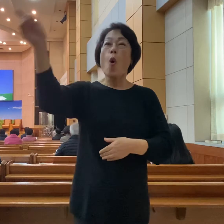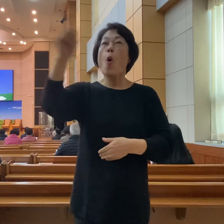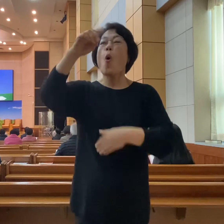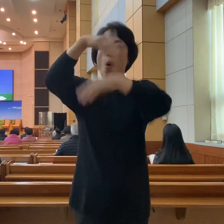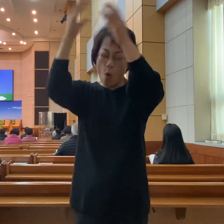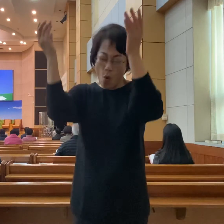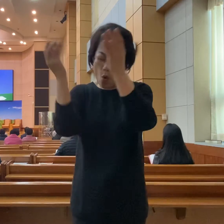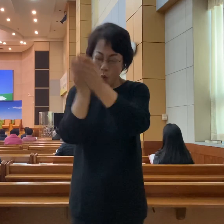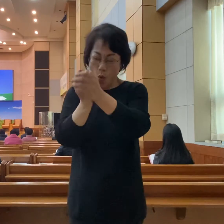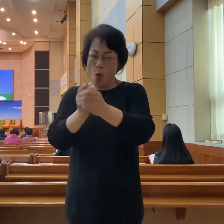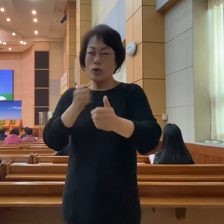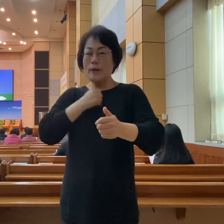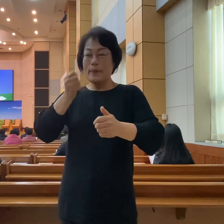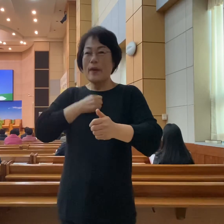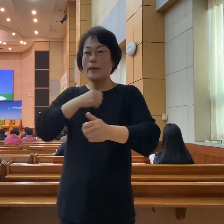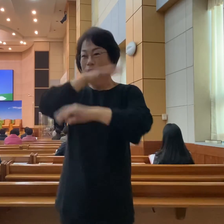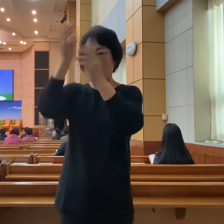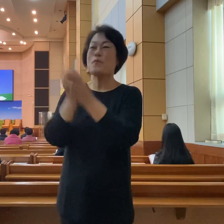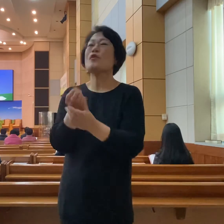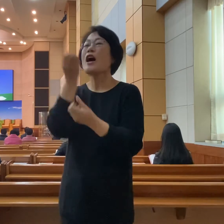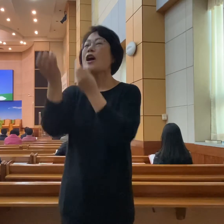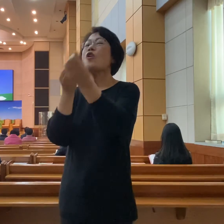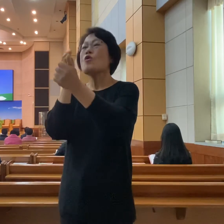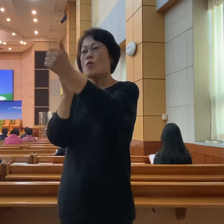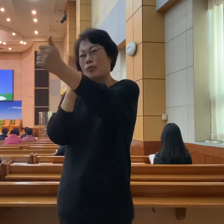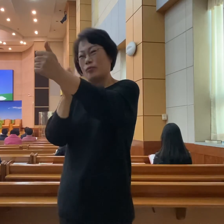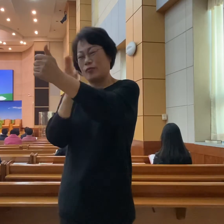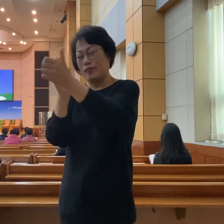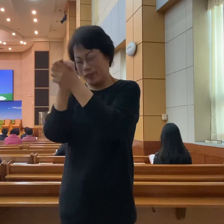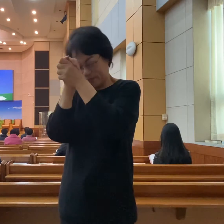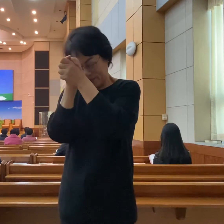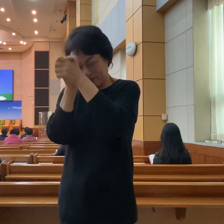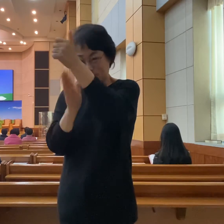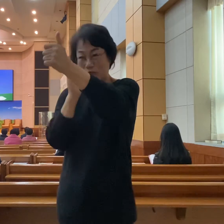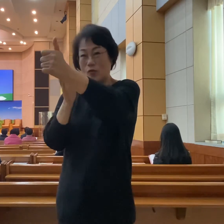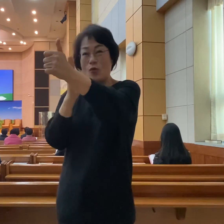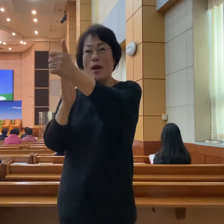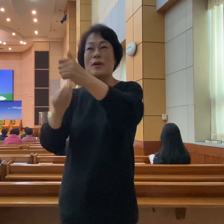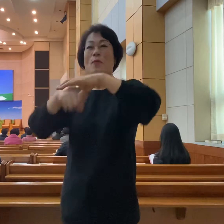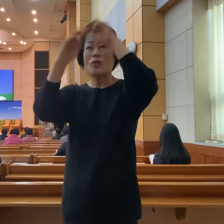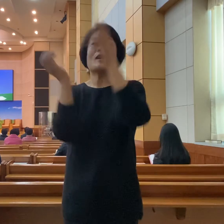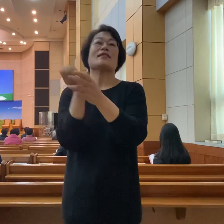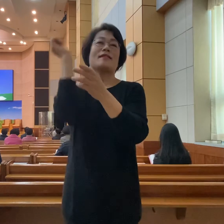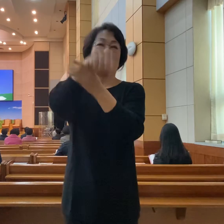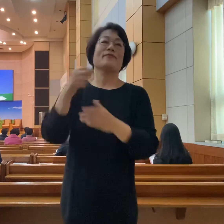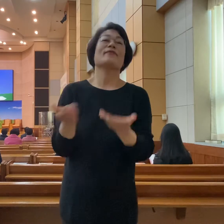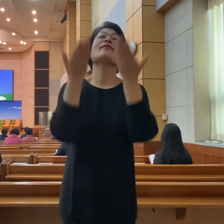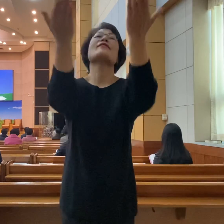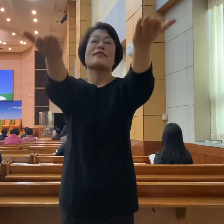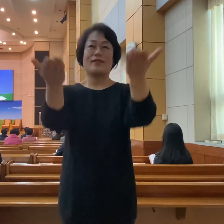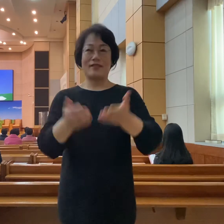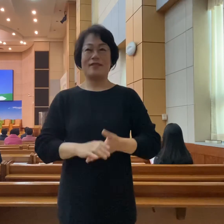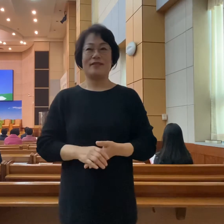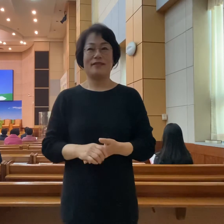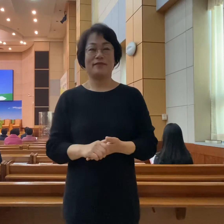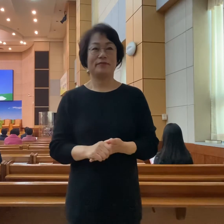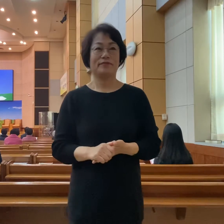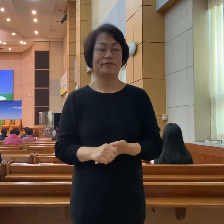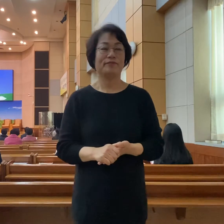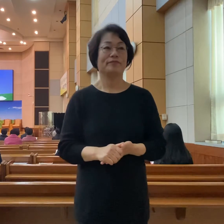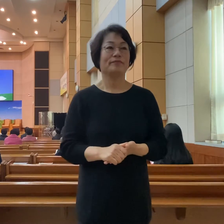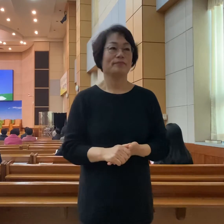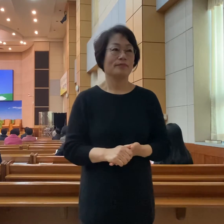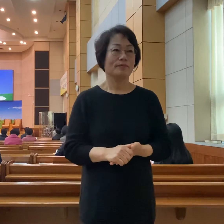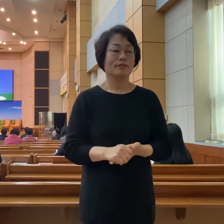구하면 다 응답을 받는다. 자식이 부모한테 뭔가를 이렇게 달라고 하는데 안 줄 부모가